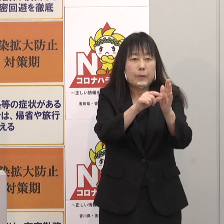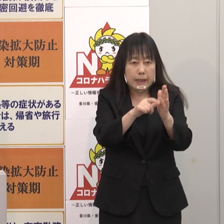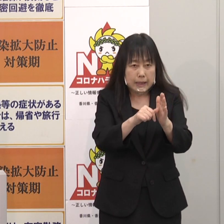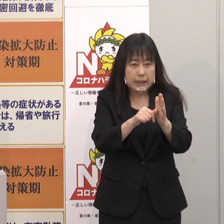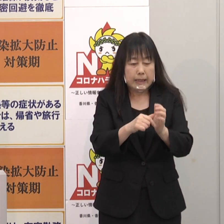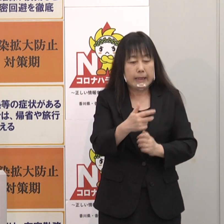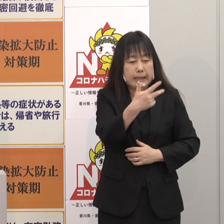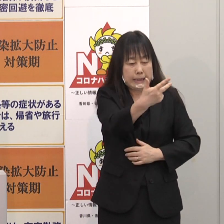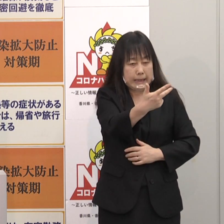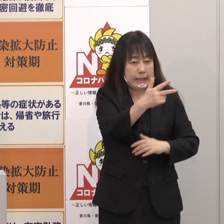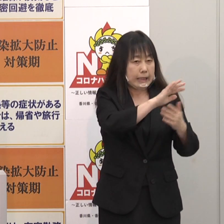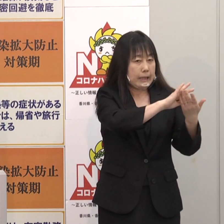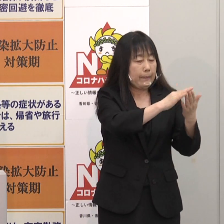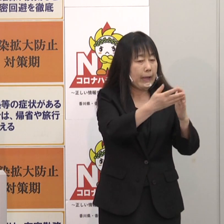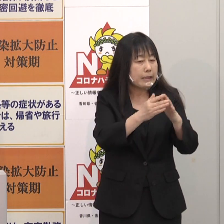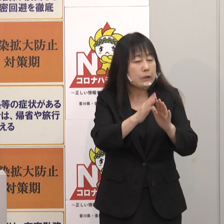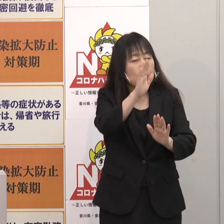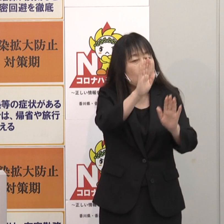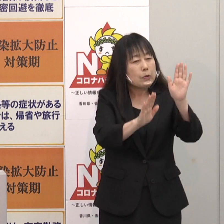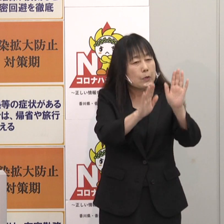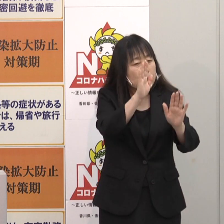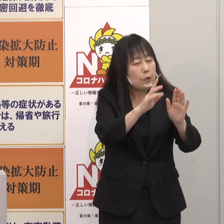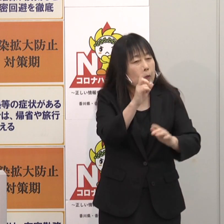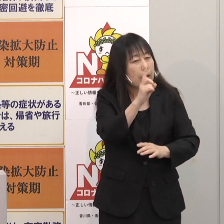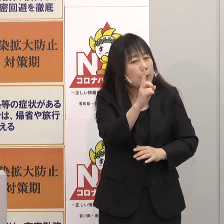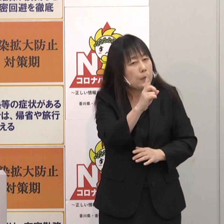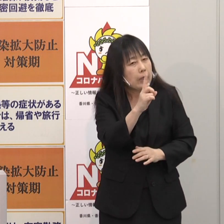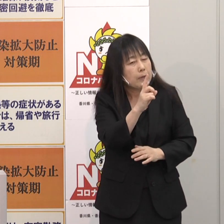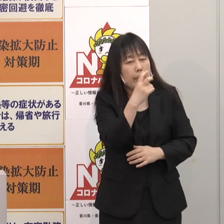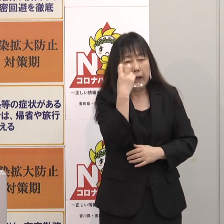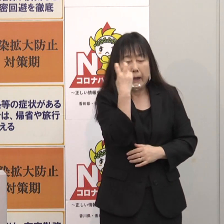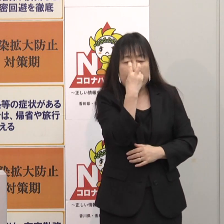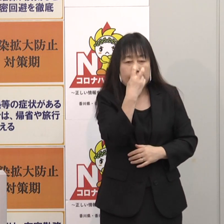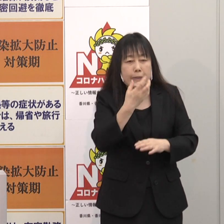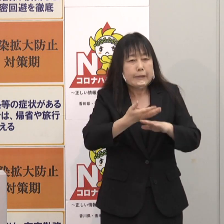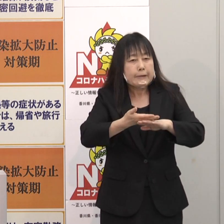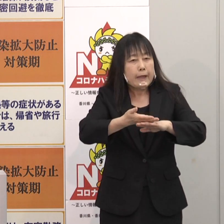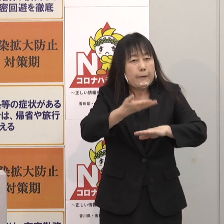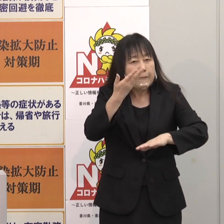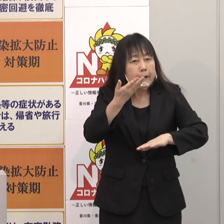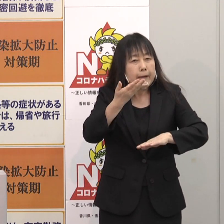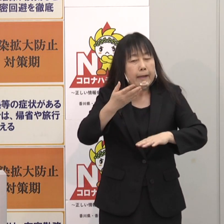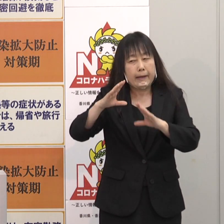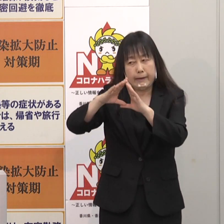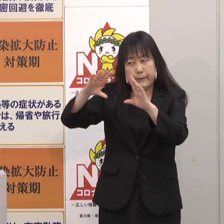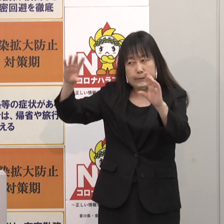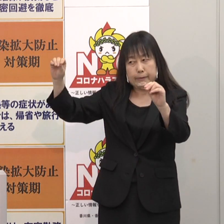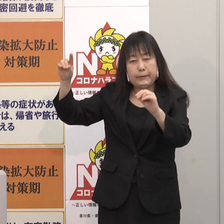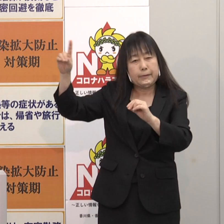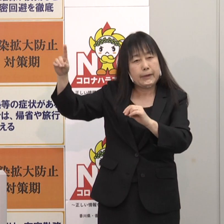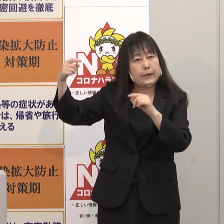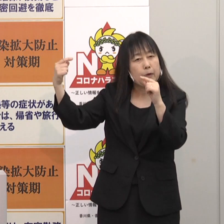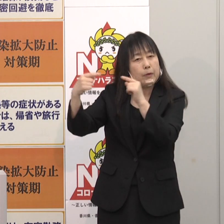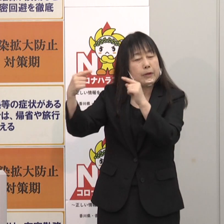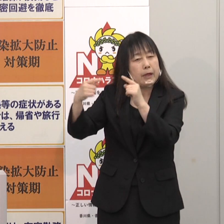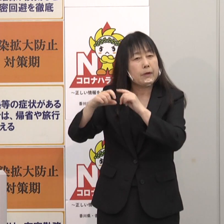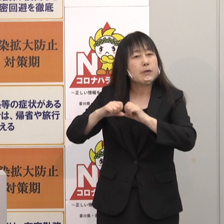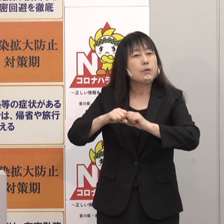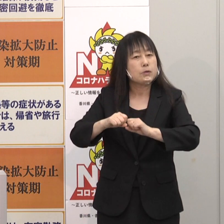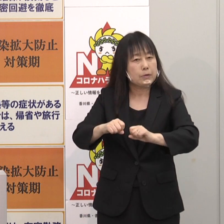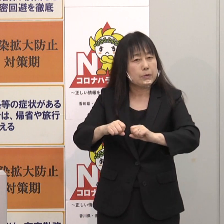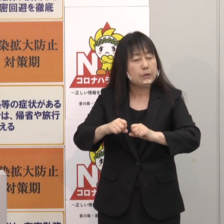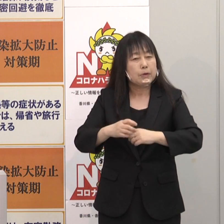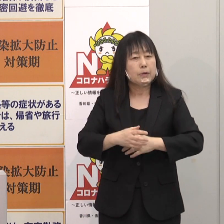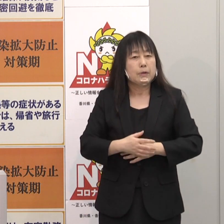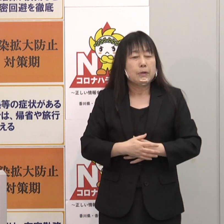方に対してもですね、まあ、期限が十分残っているもの、そうい